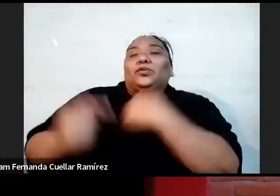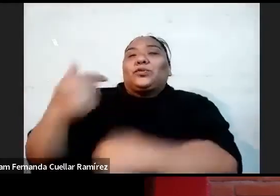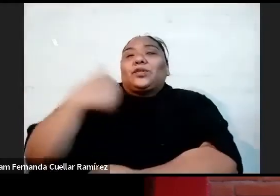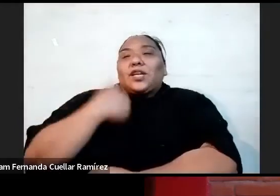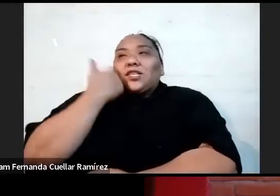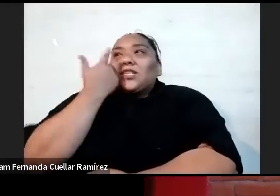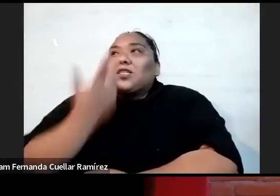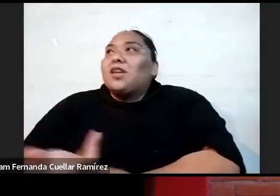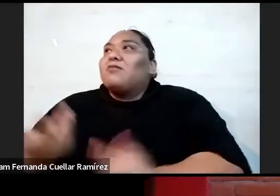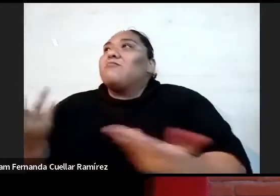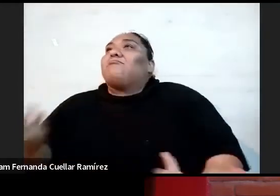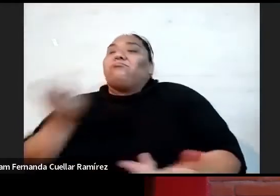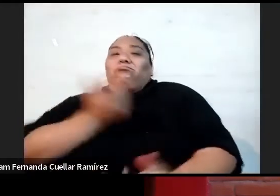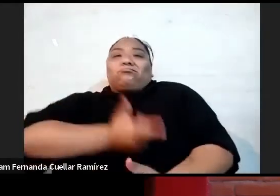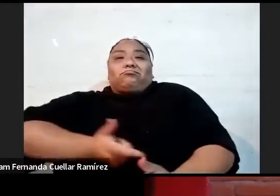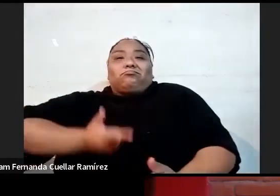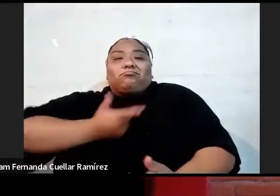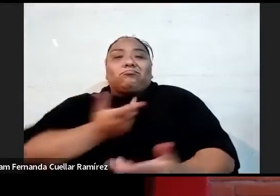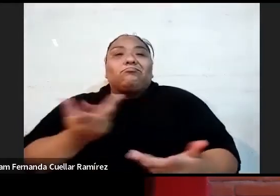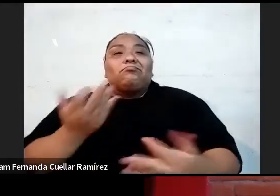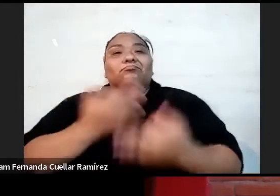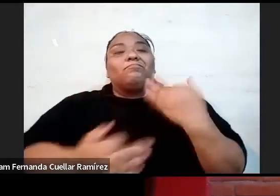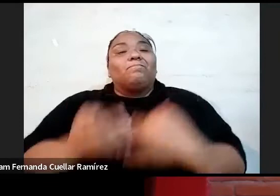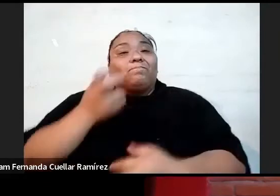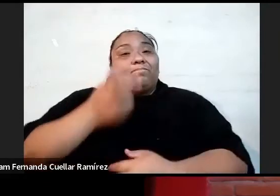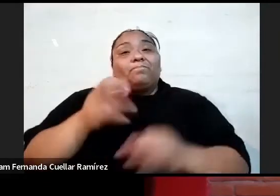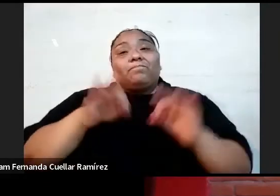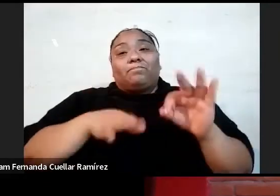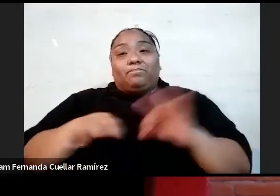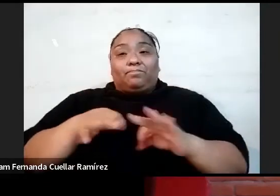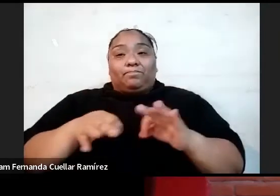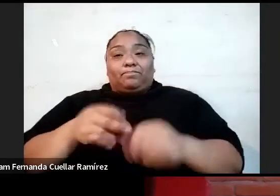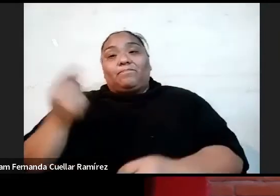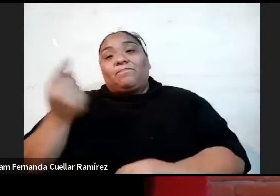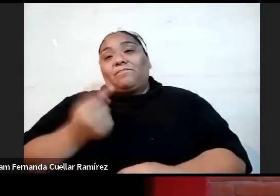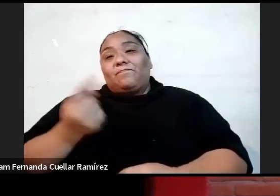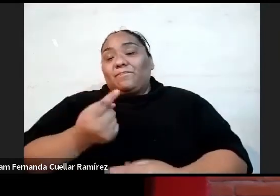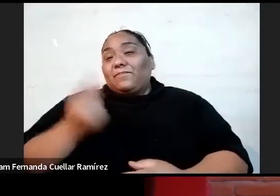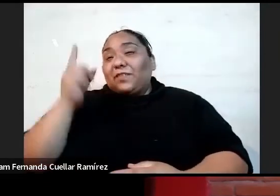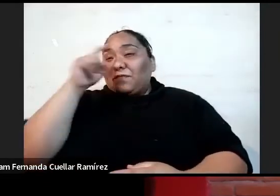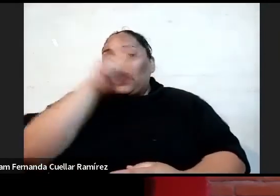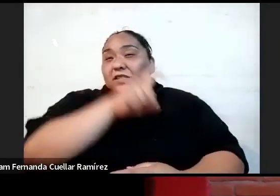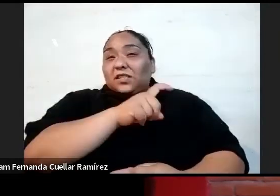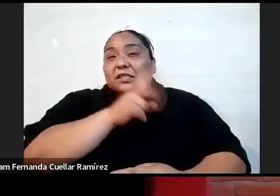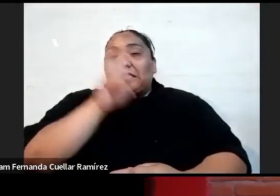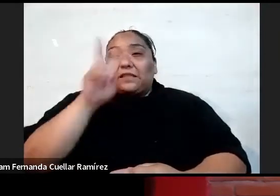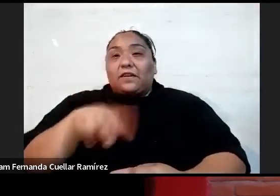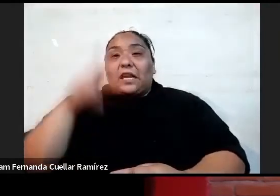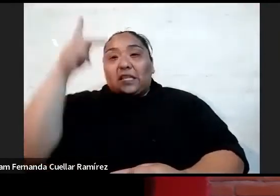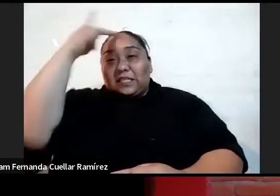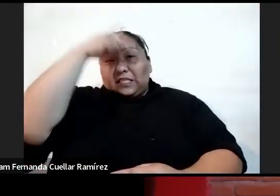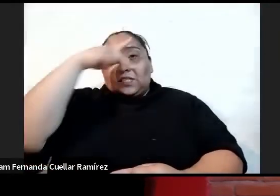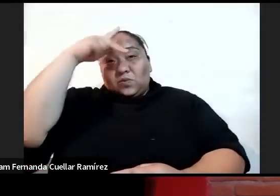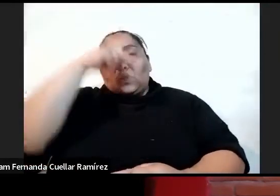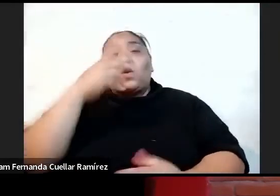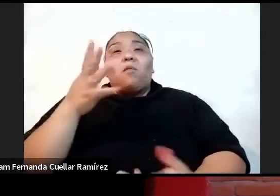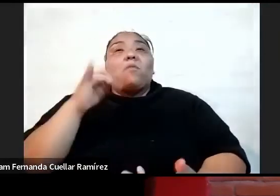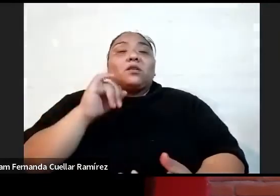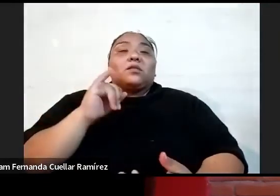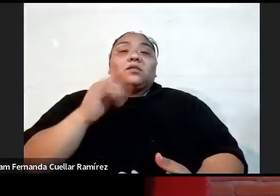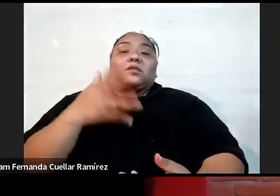muy profundo, que bueno, no es tan de la psicología, pero sí tiene que ver